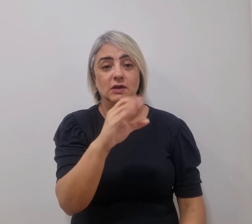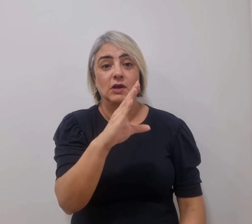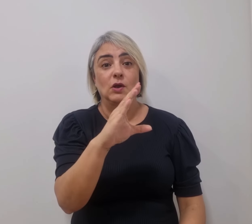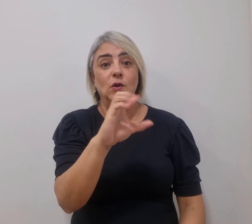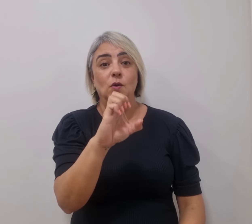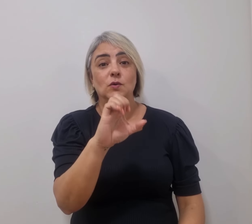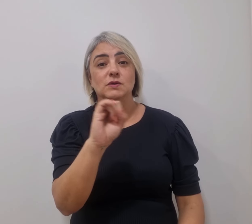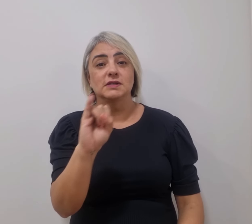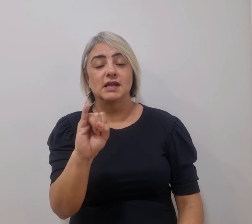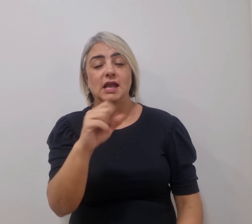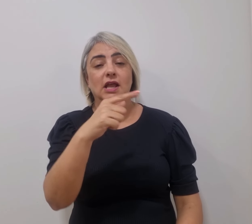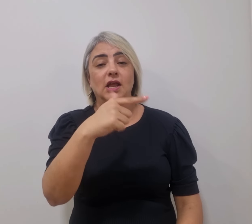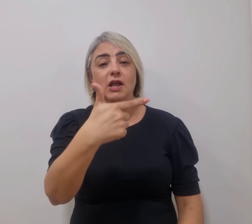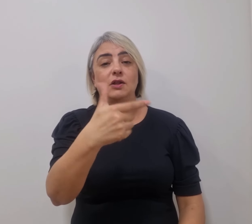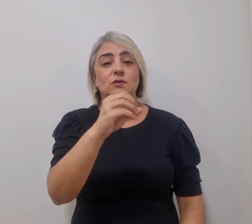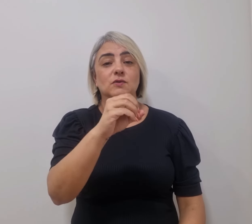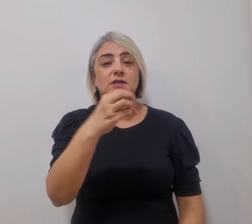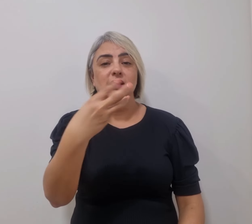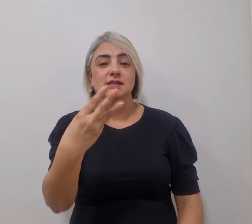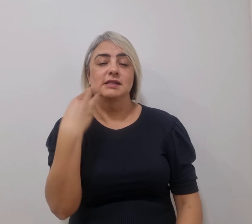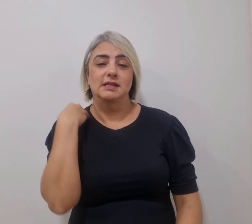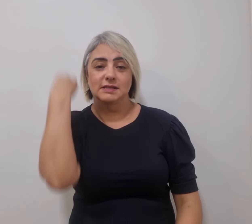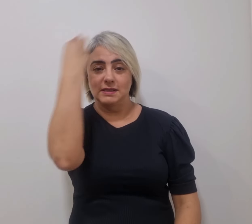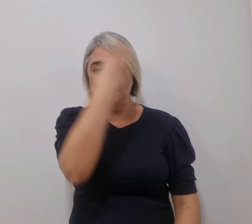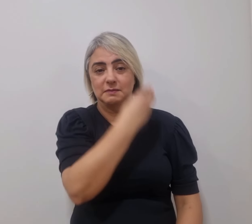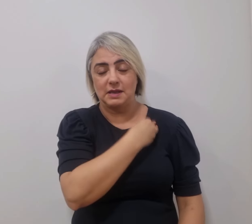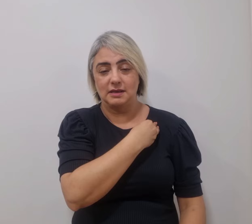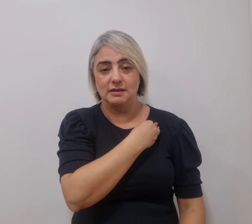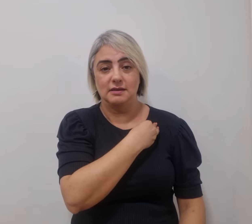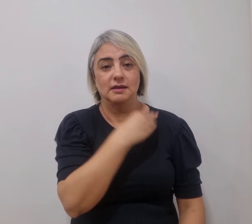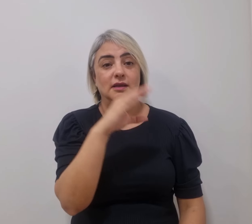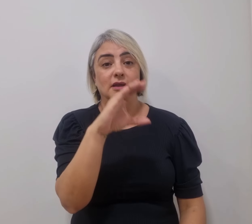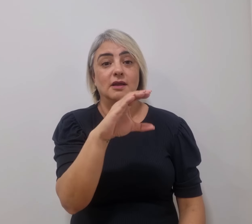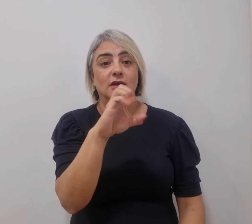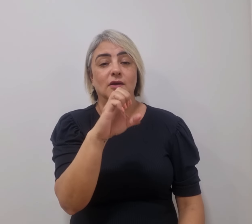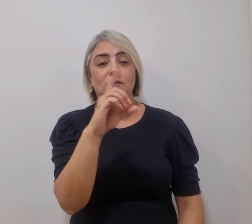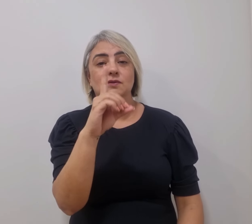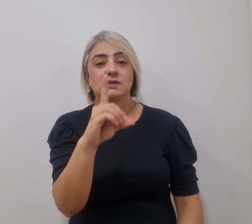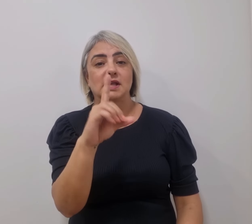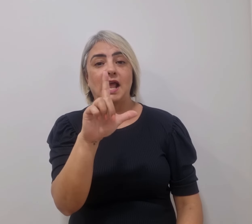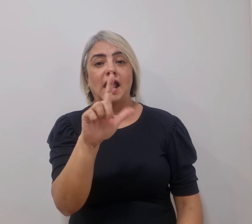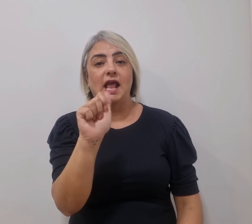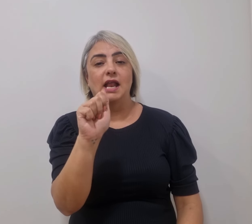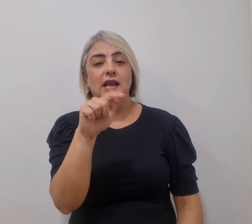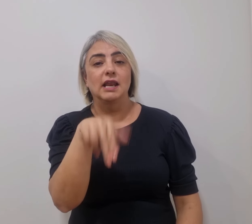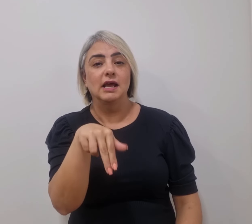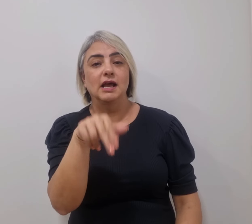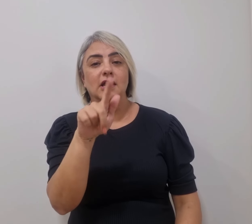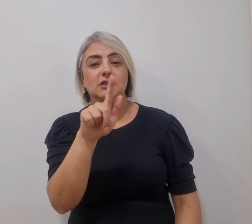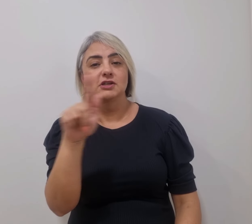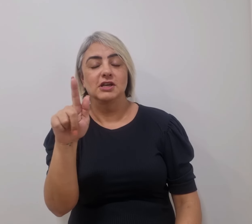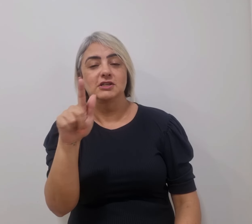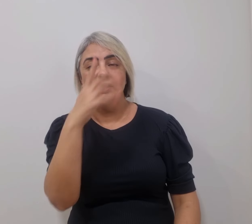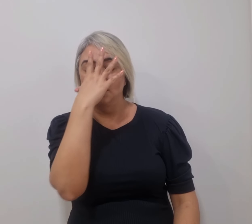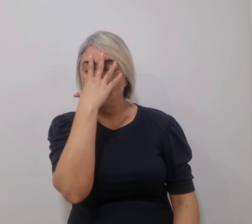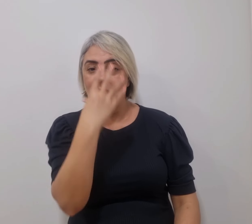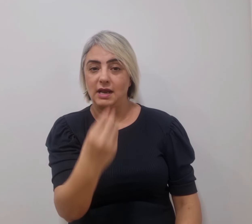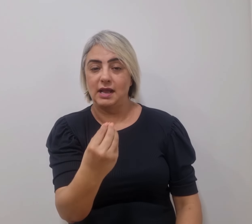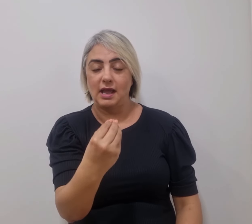203 de Santa Maria, o SEF 308 de Santa Maria, a Escola